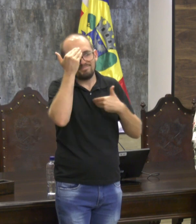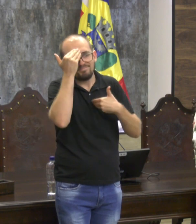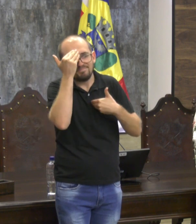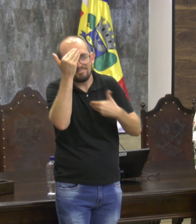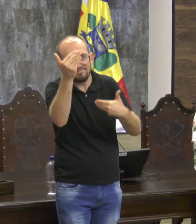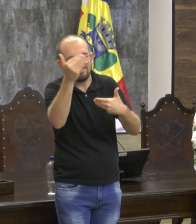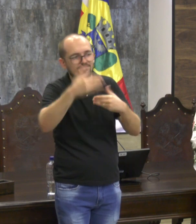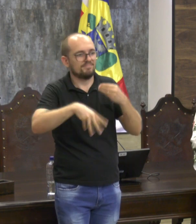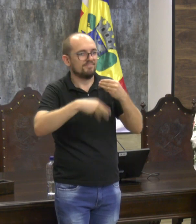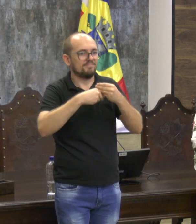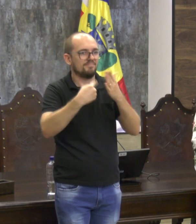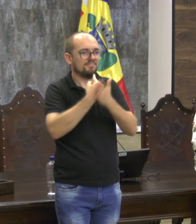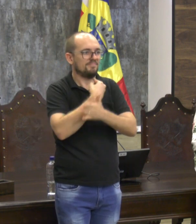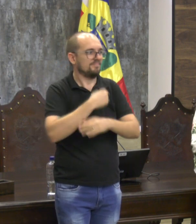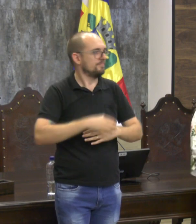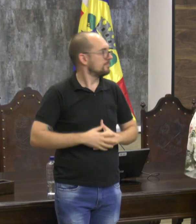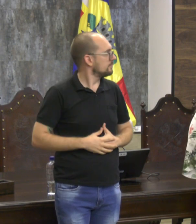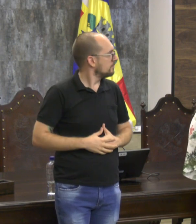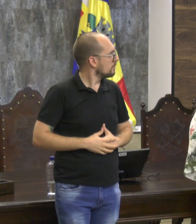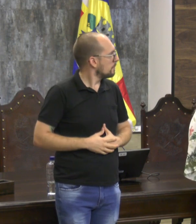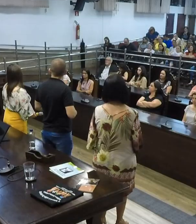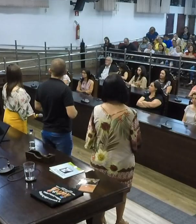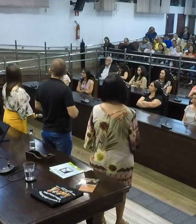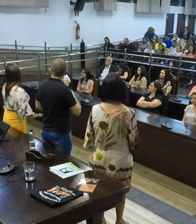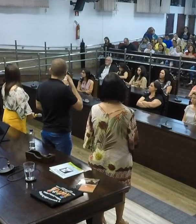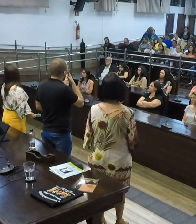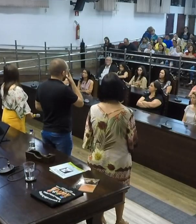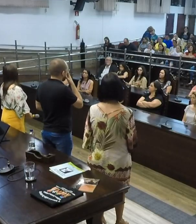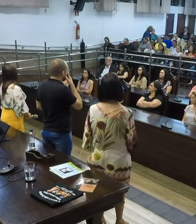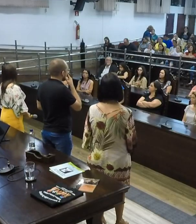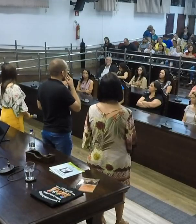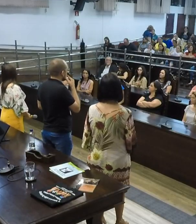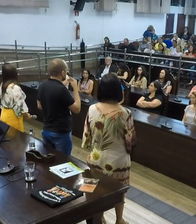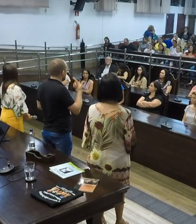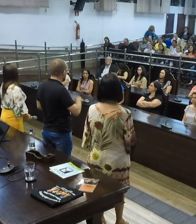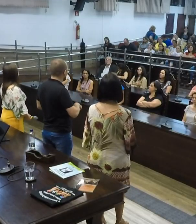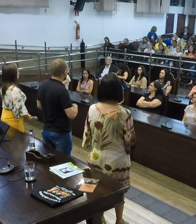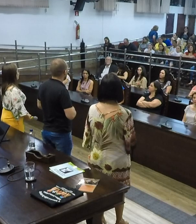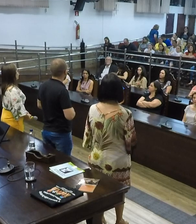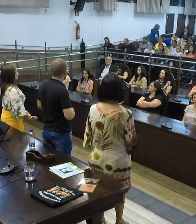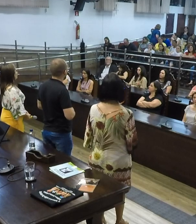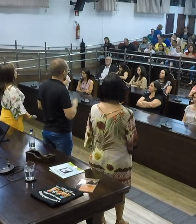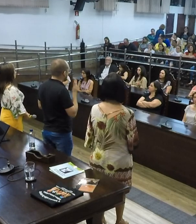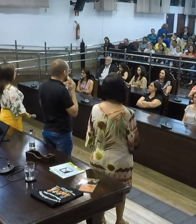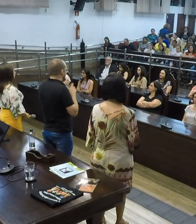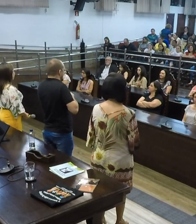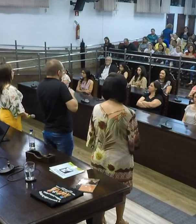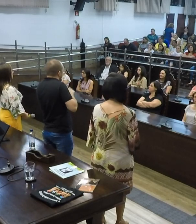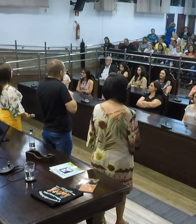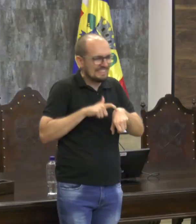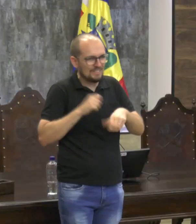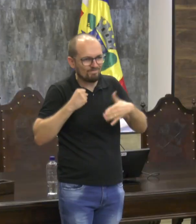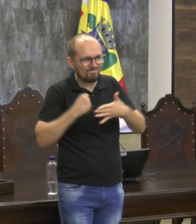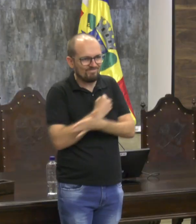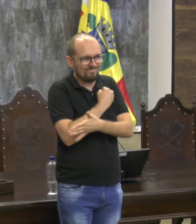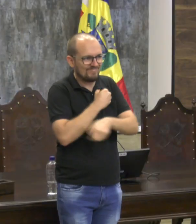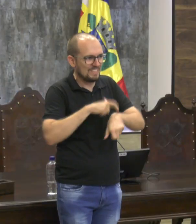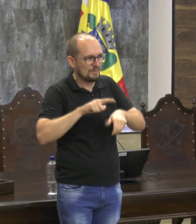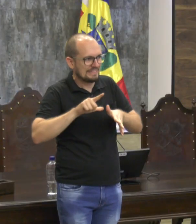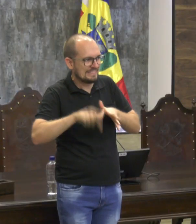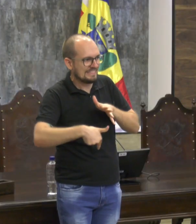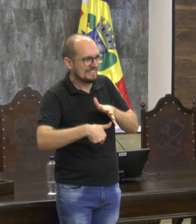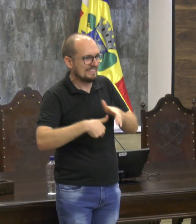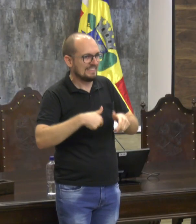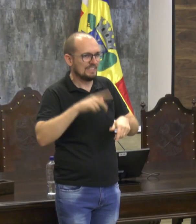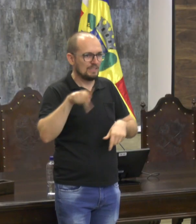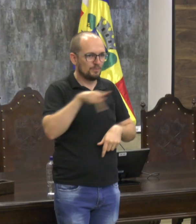pela consideração. Mais alguma intervenção? A gente sabe que o horário já está passado um pouquinho, né? Os professores